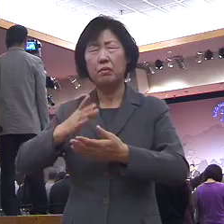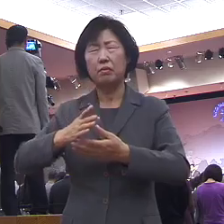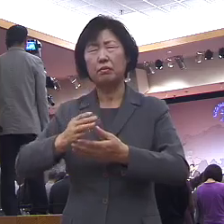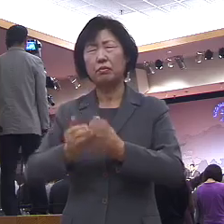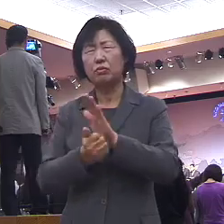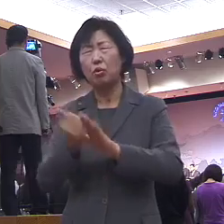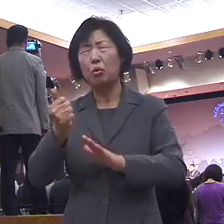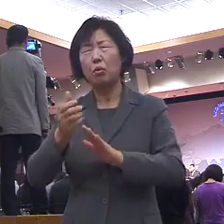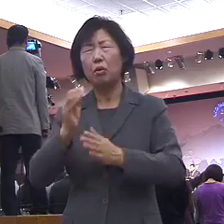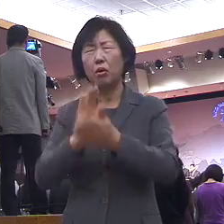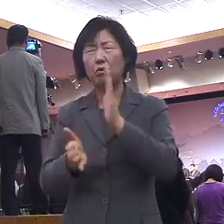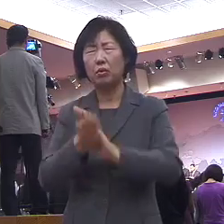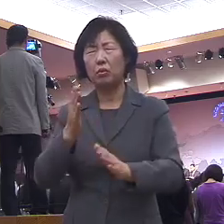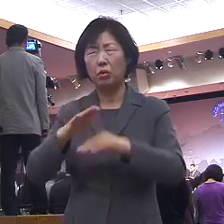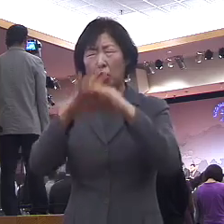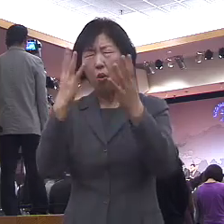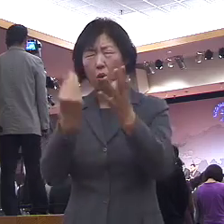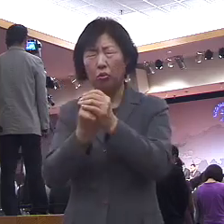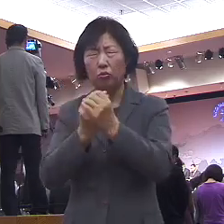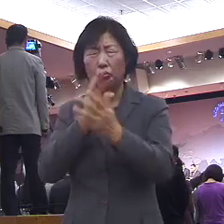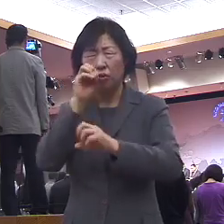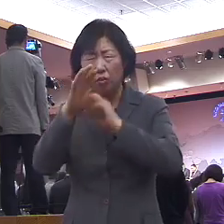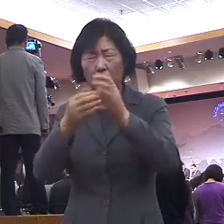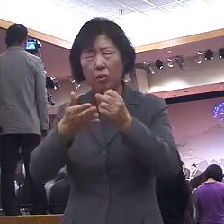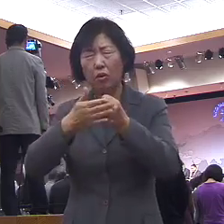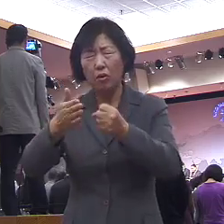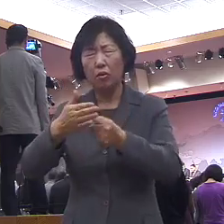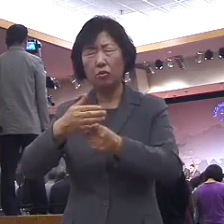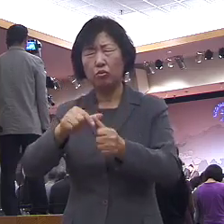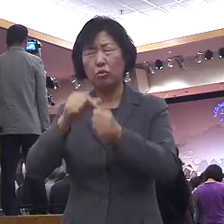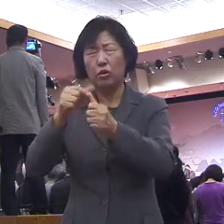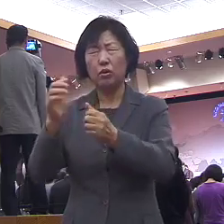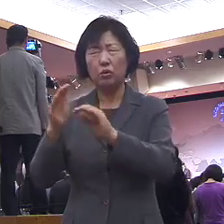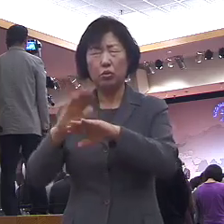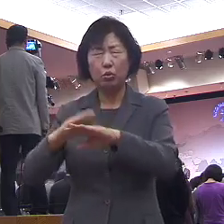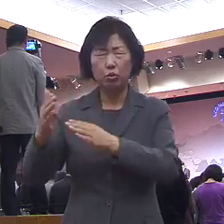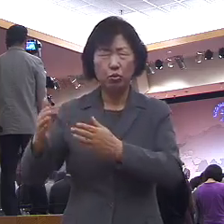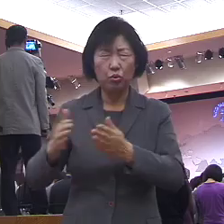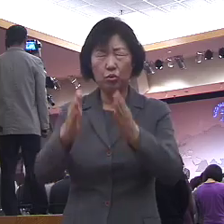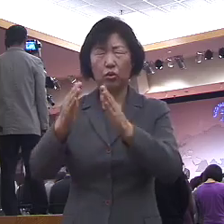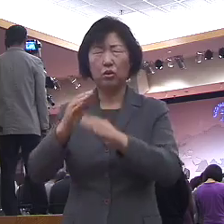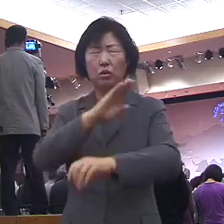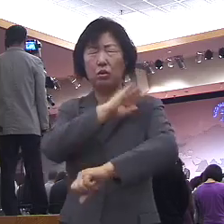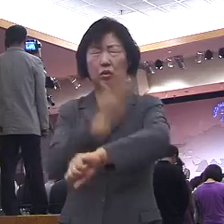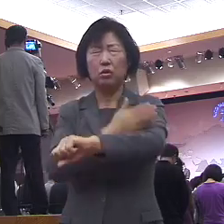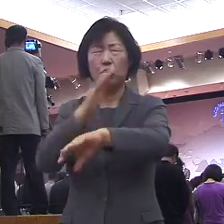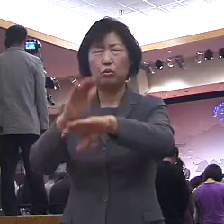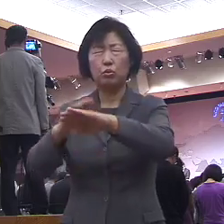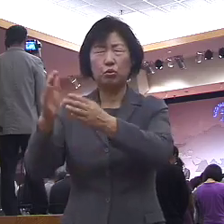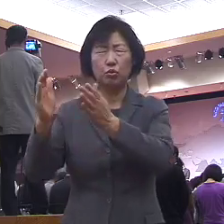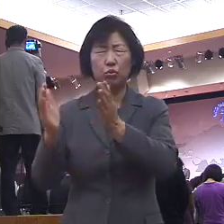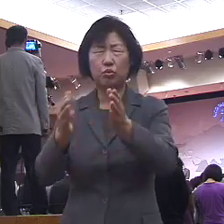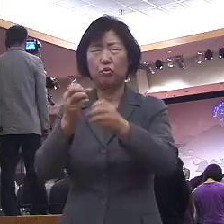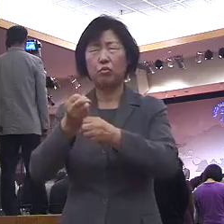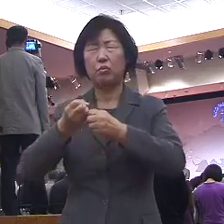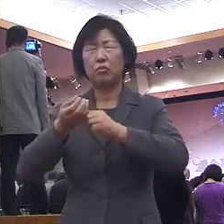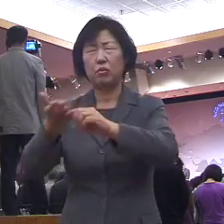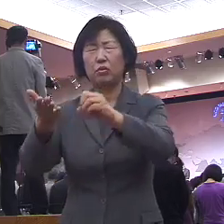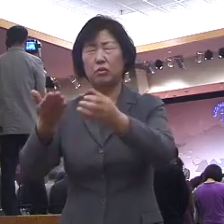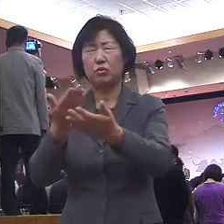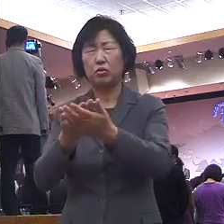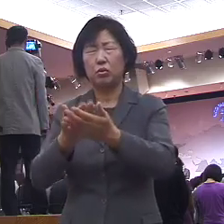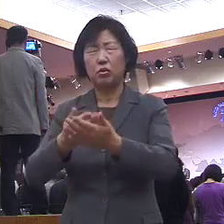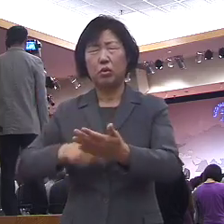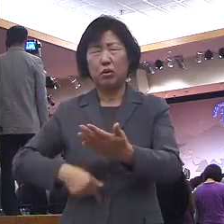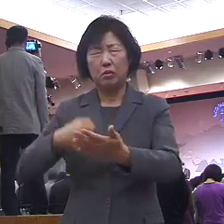없음을, 온전히 도움이 없음을 고백하오니 하나님 긍휼의 손길, 능력의 손길을 펼쳐주시고 우리로 참 믿음이 담대한